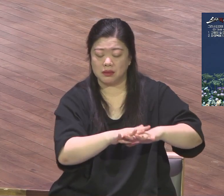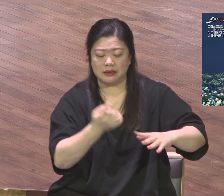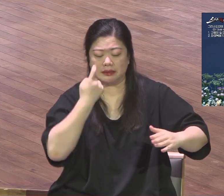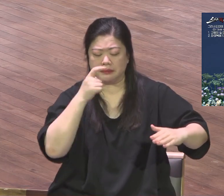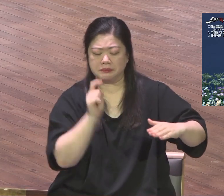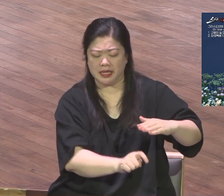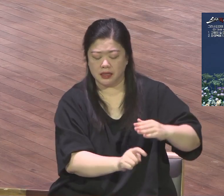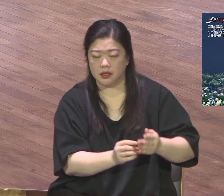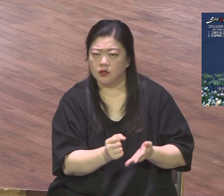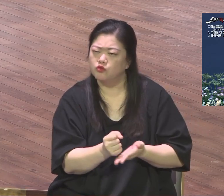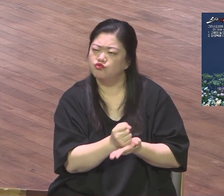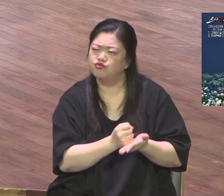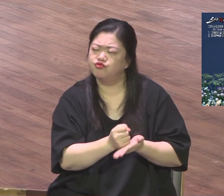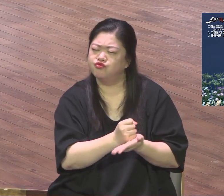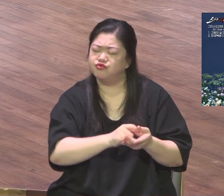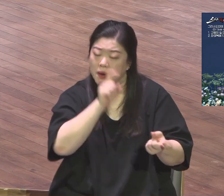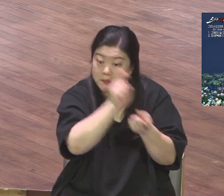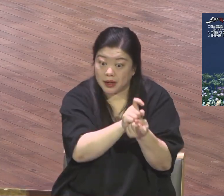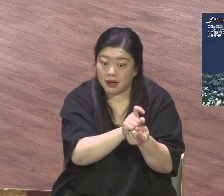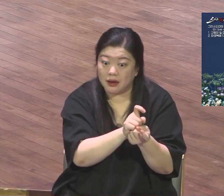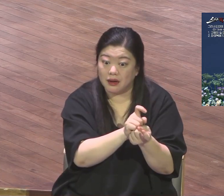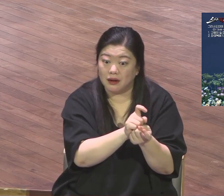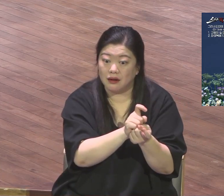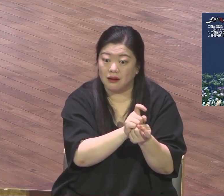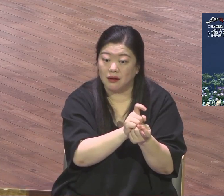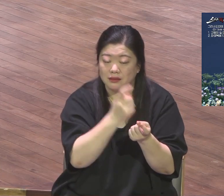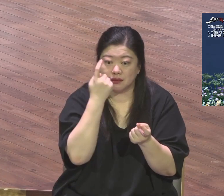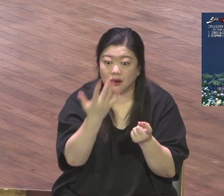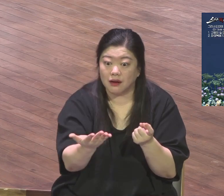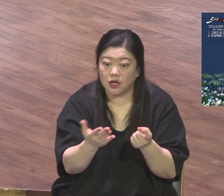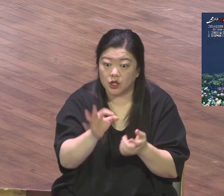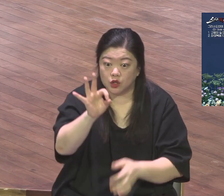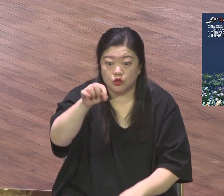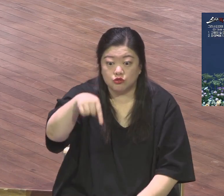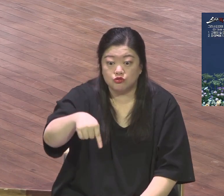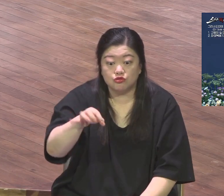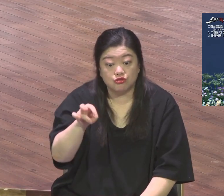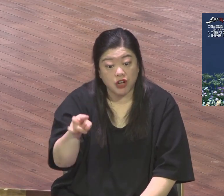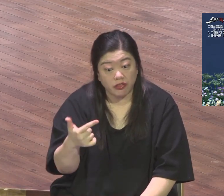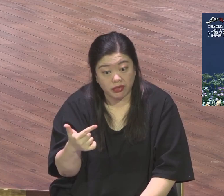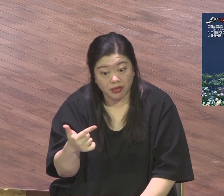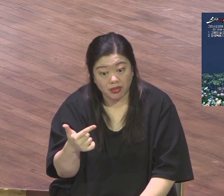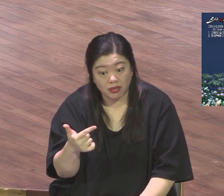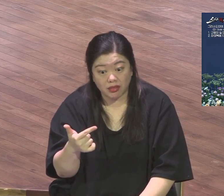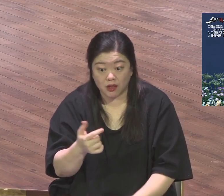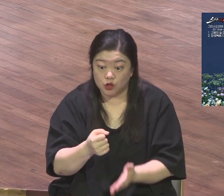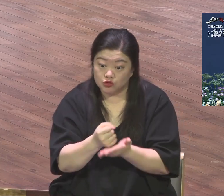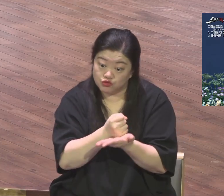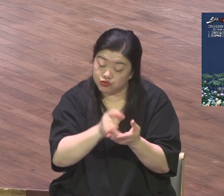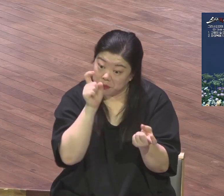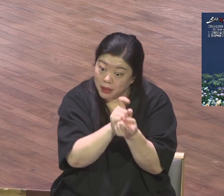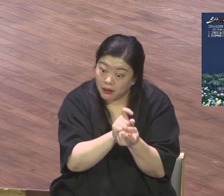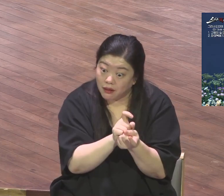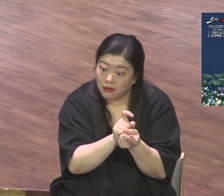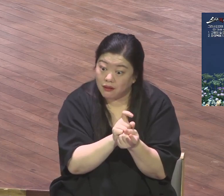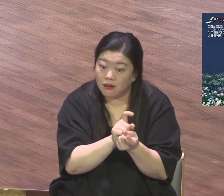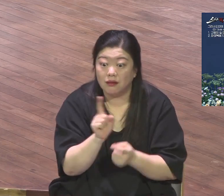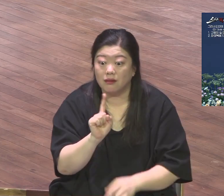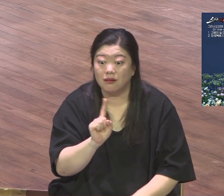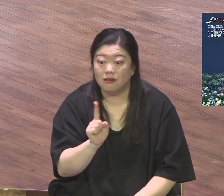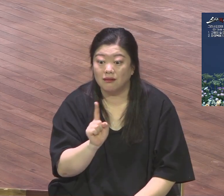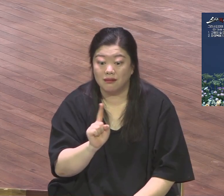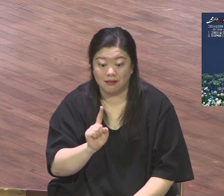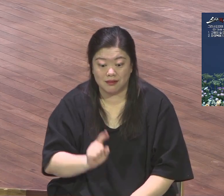A treasure hidden in a field. 이거는 밭에 감춰져 있는 그